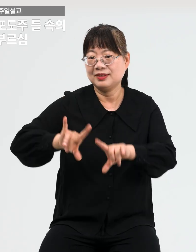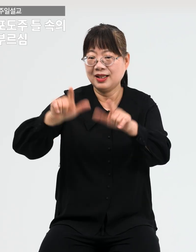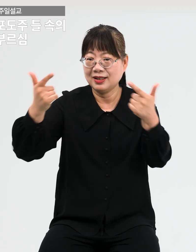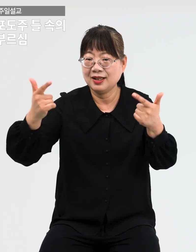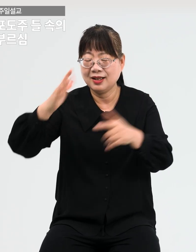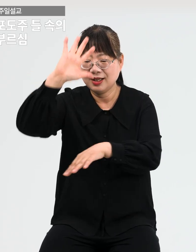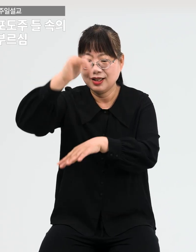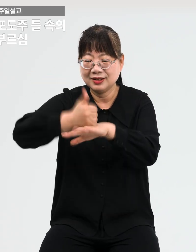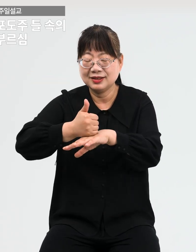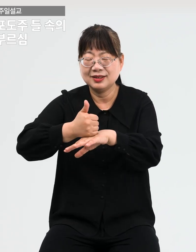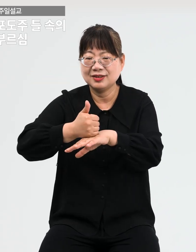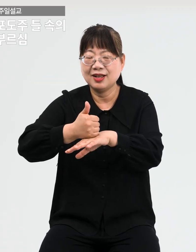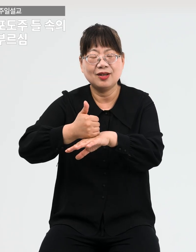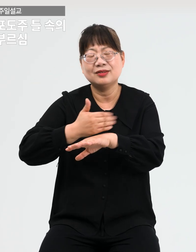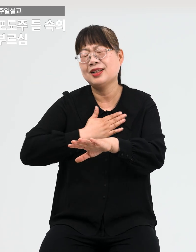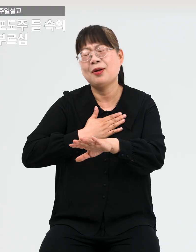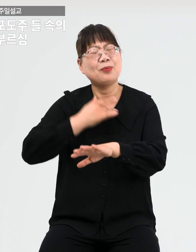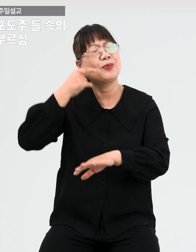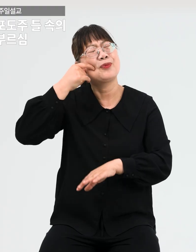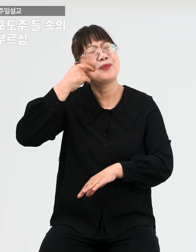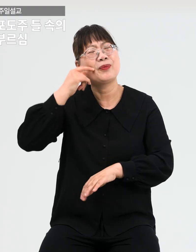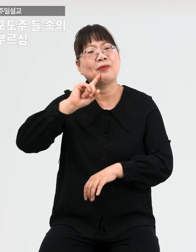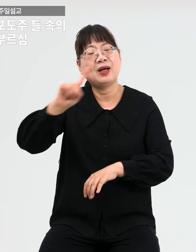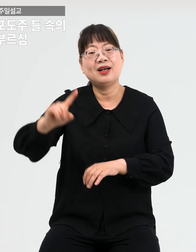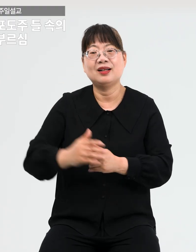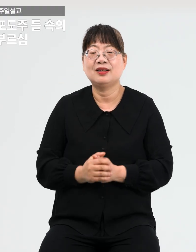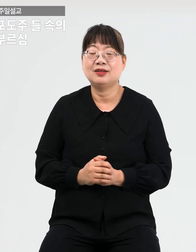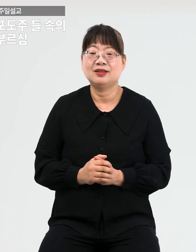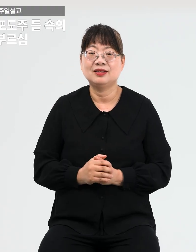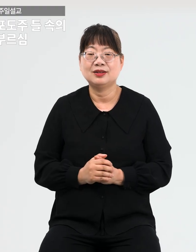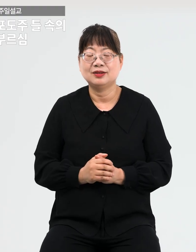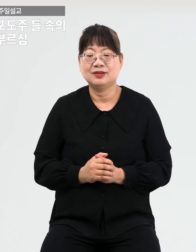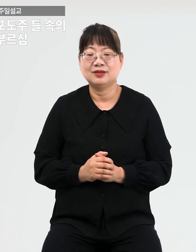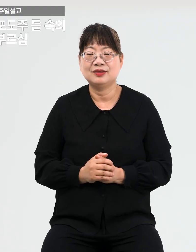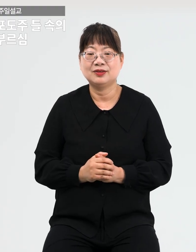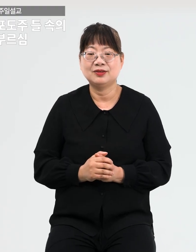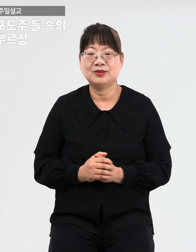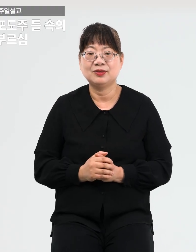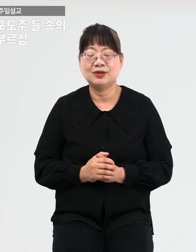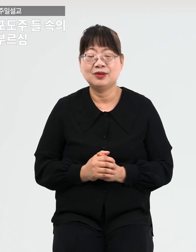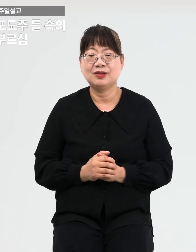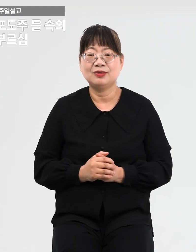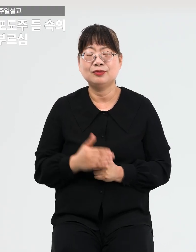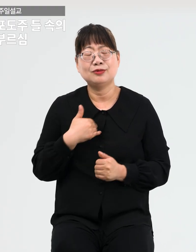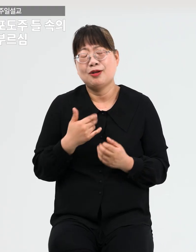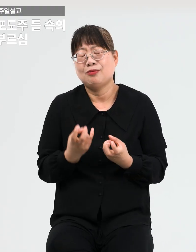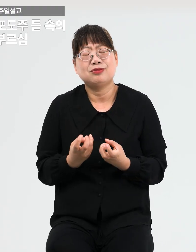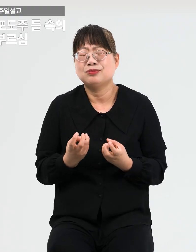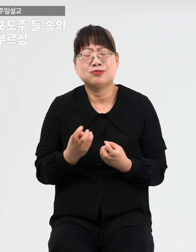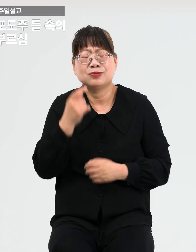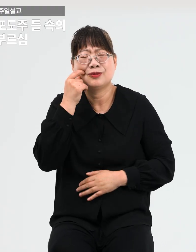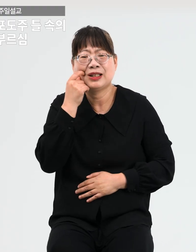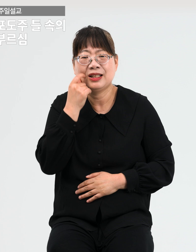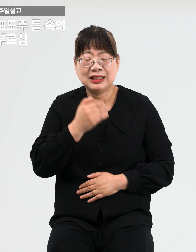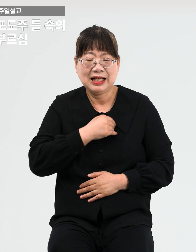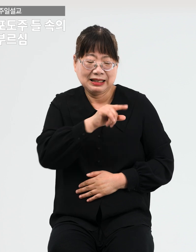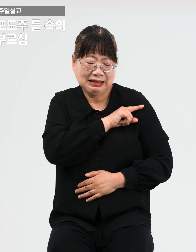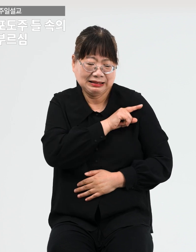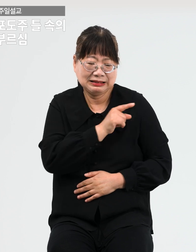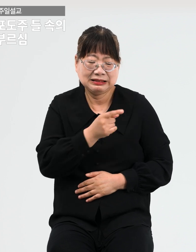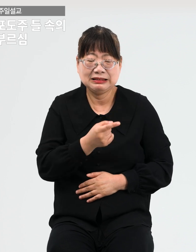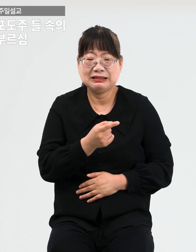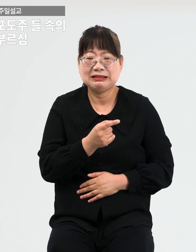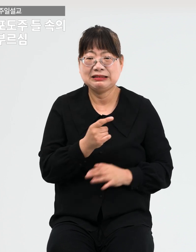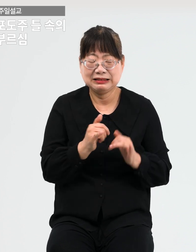그럼 나중에 못 가겠다 그래요. 못 하겠다 그래요. 내가 그걸 어떻게 하냐고. 작은 자 중에서도 가장